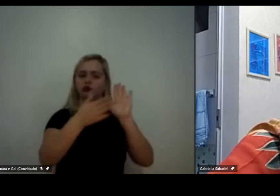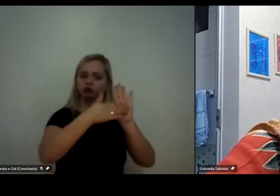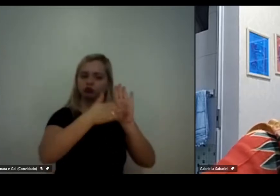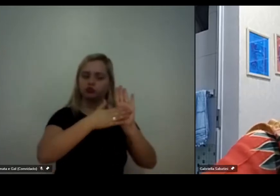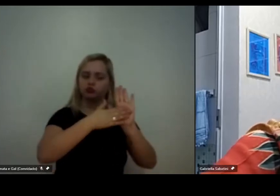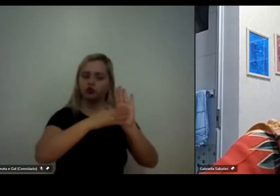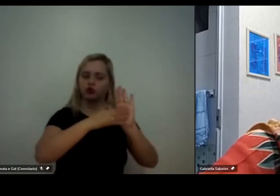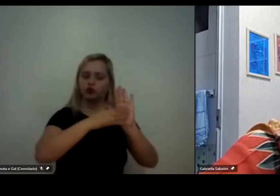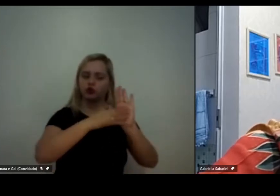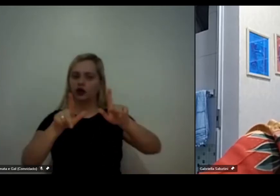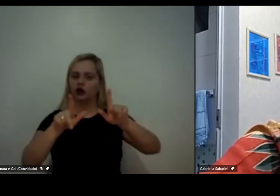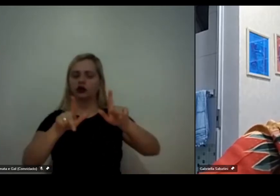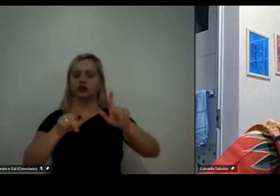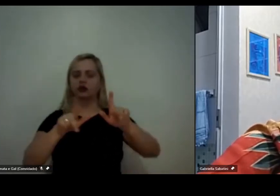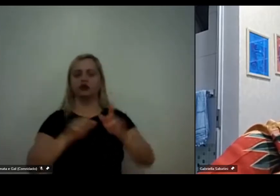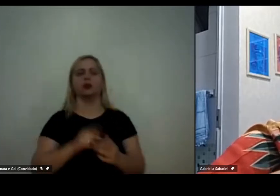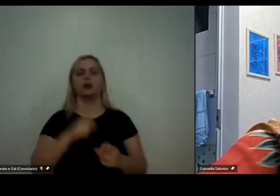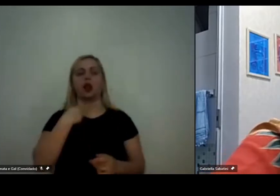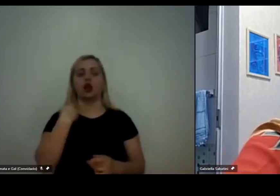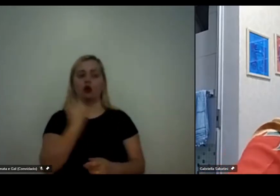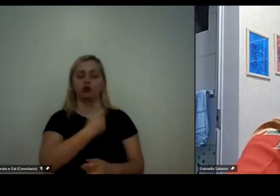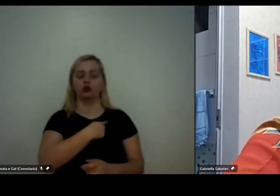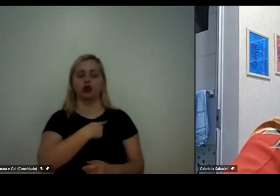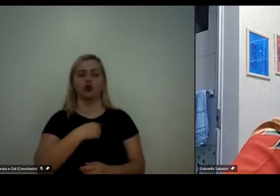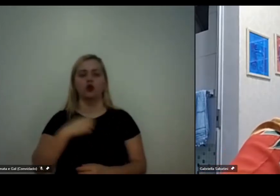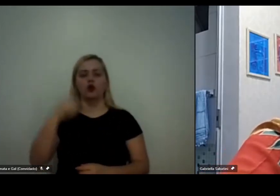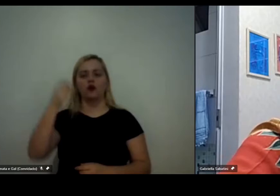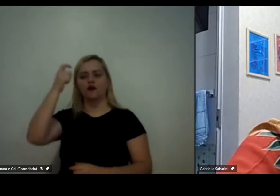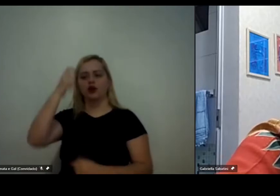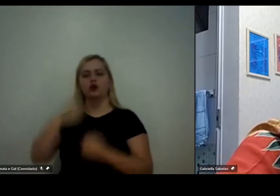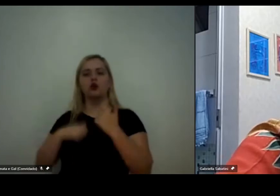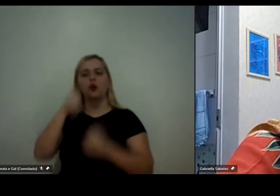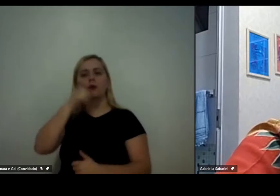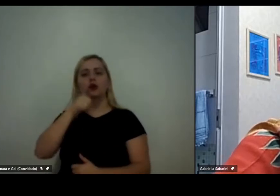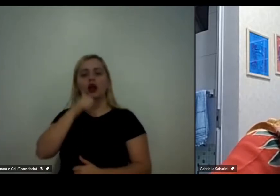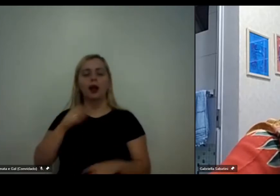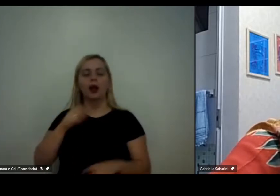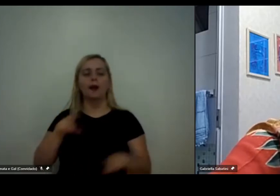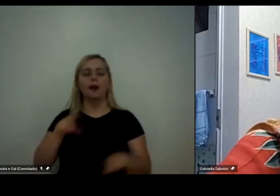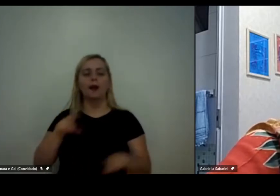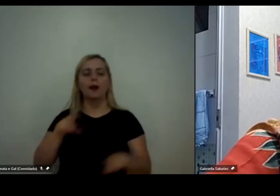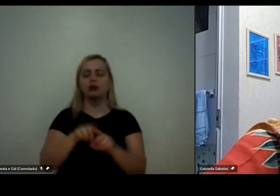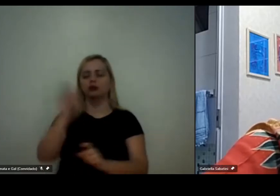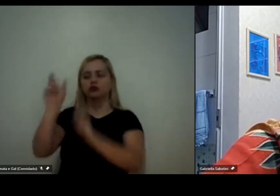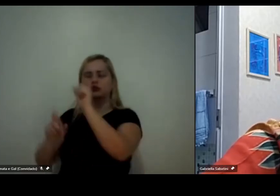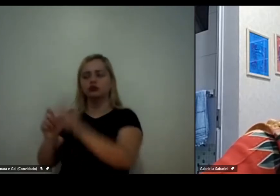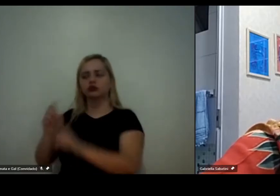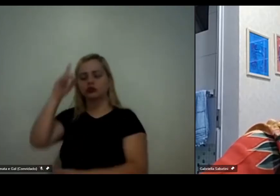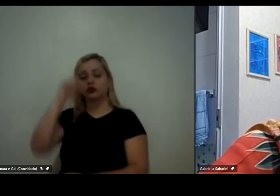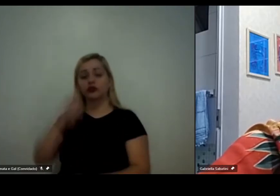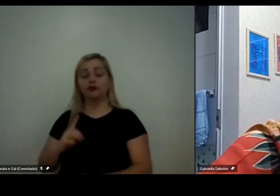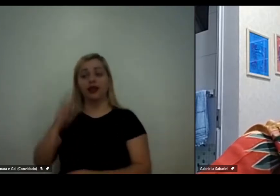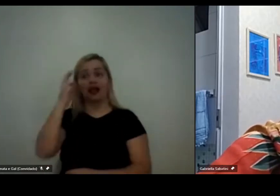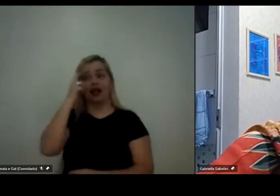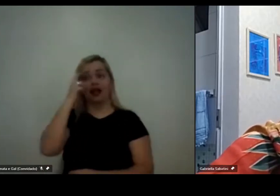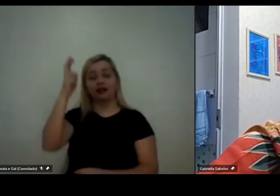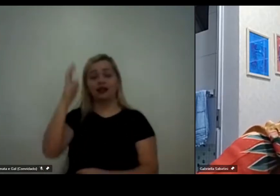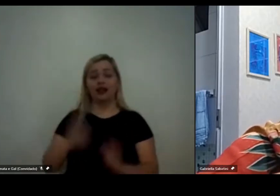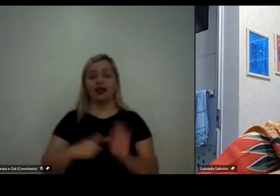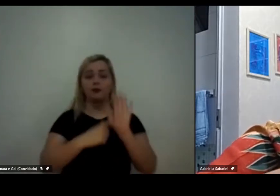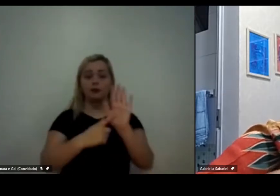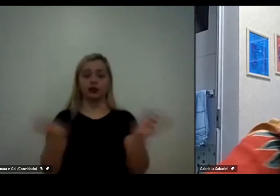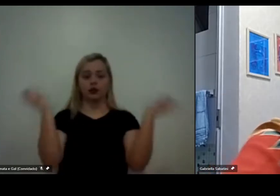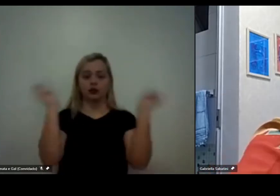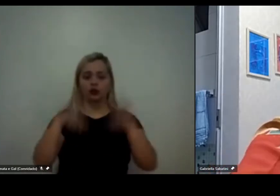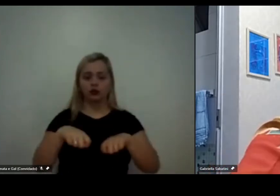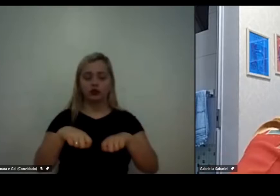Somos narradoras, feministas, mulheres e pessoas com deficiência. A ideia é apresentar o capacitismo sofrido por